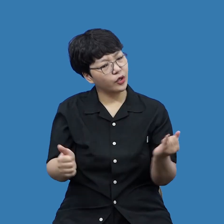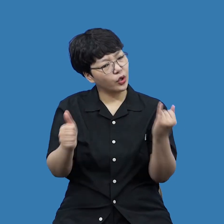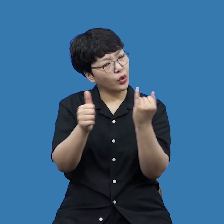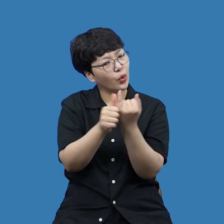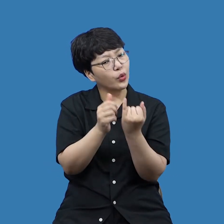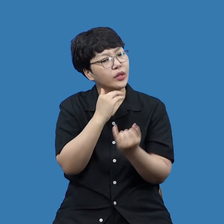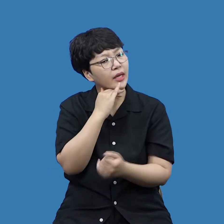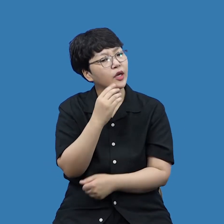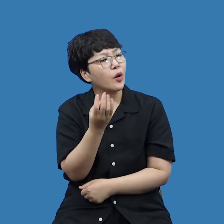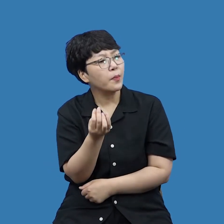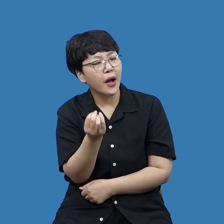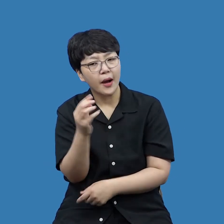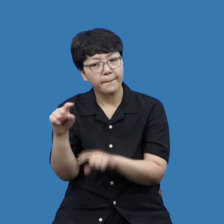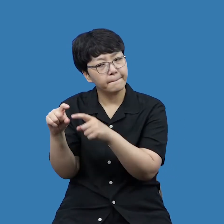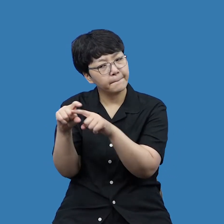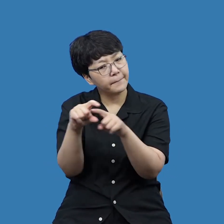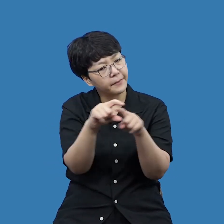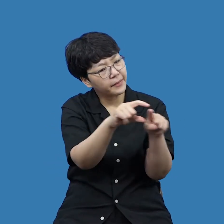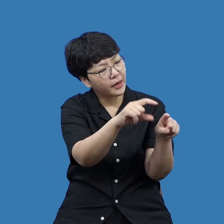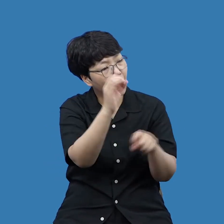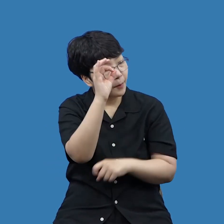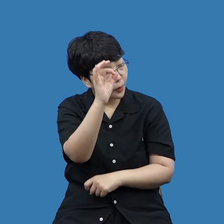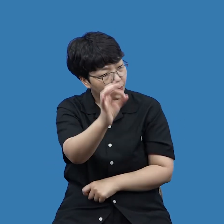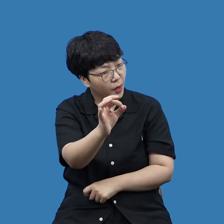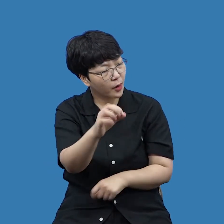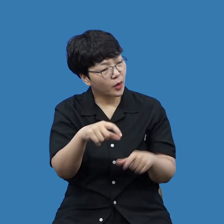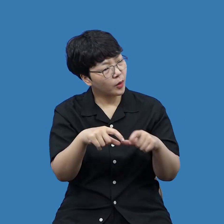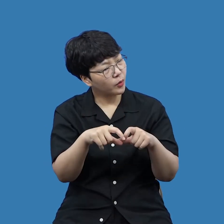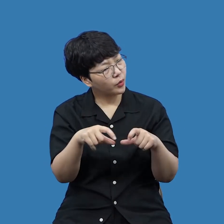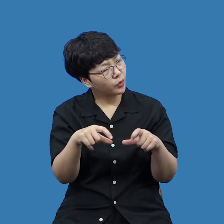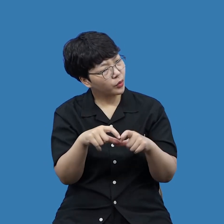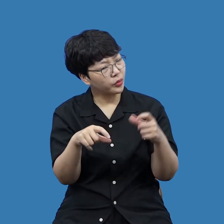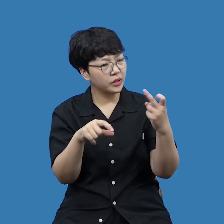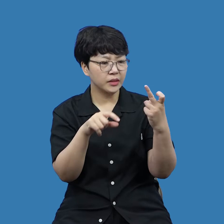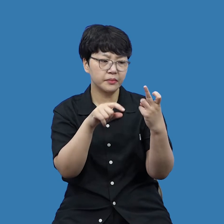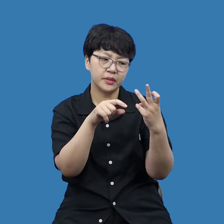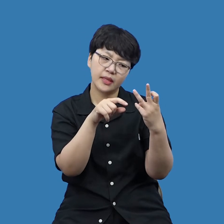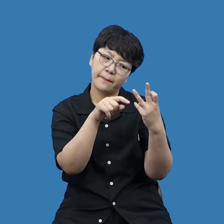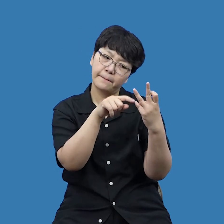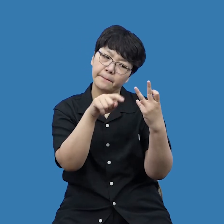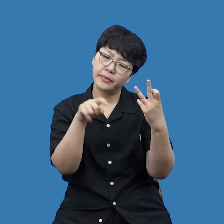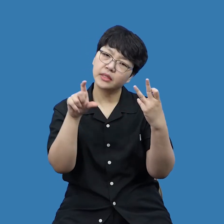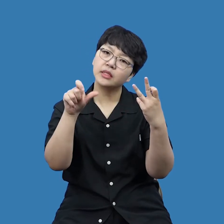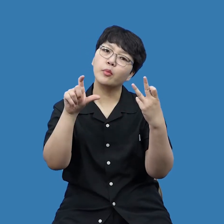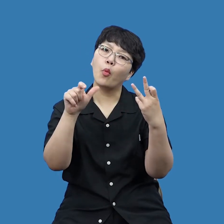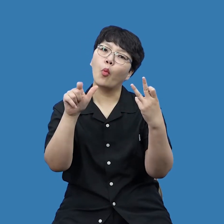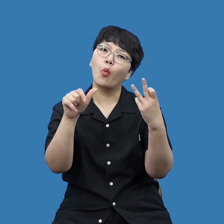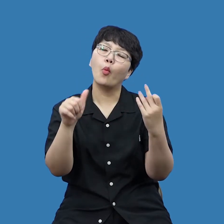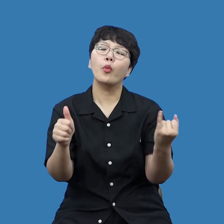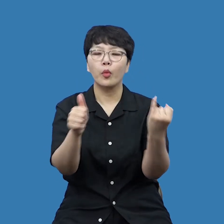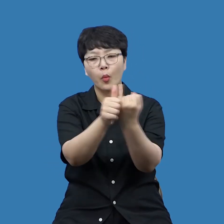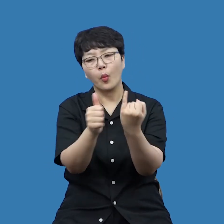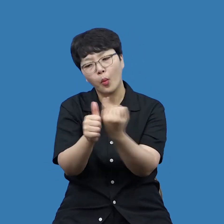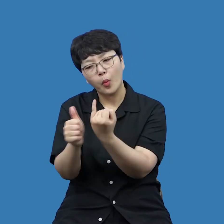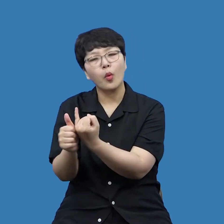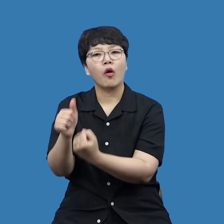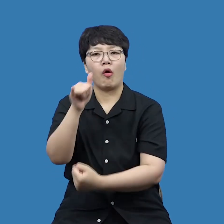결혼하던 나이는 보통 13세에서부터 15세 사이에 제일 결혼을 많이 했어요.